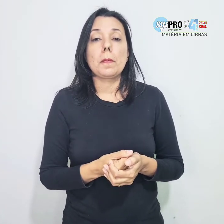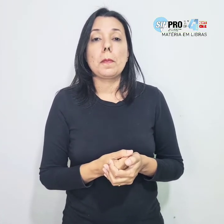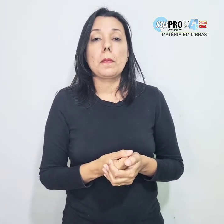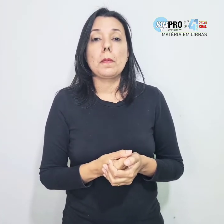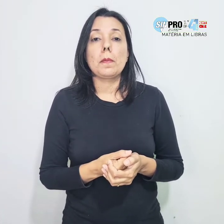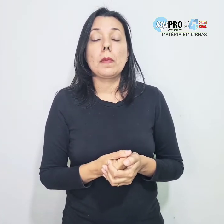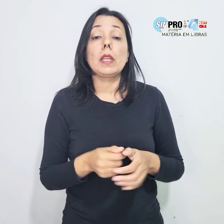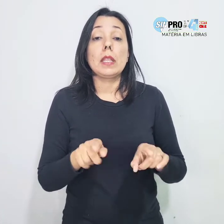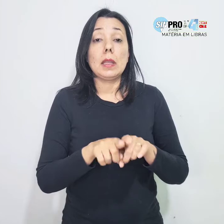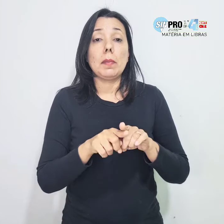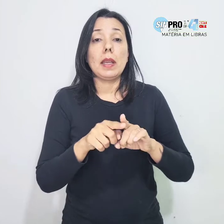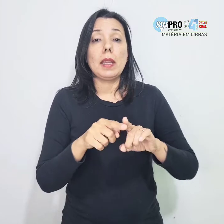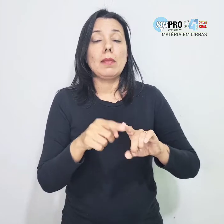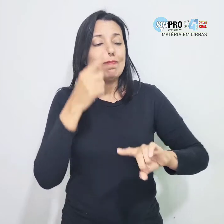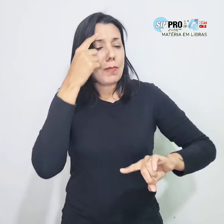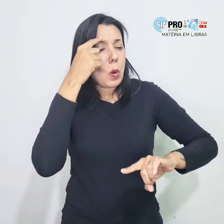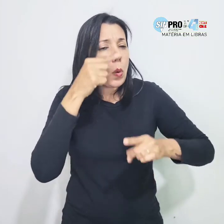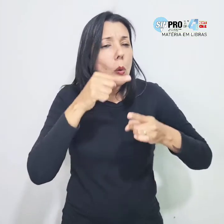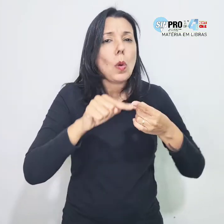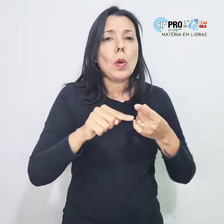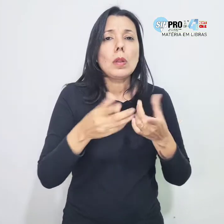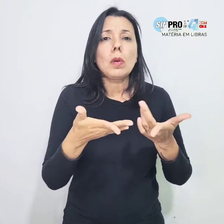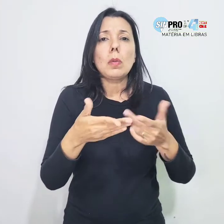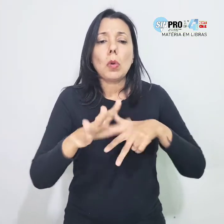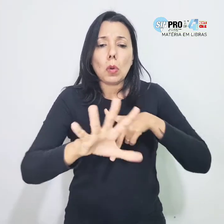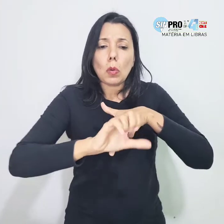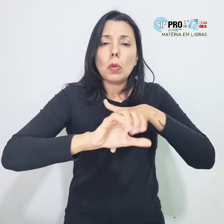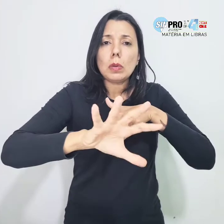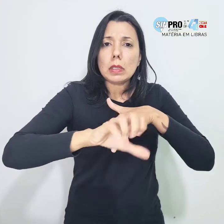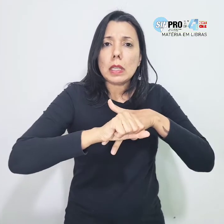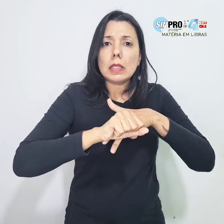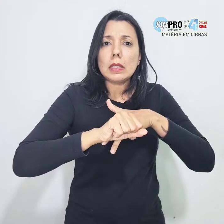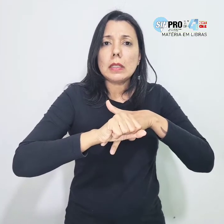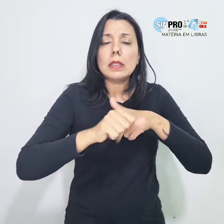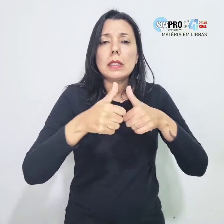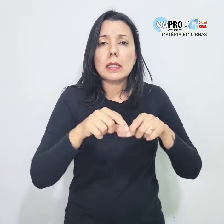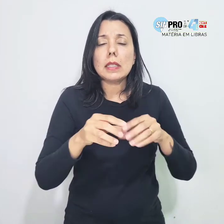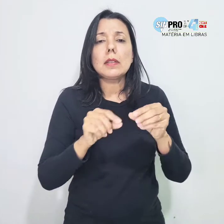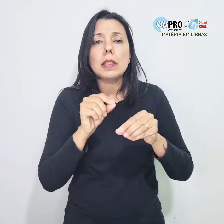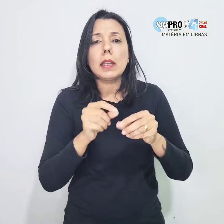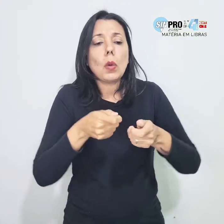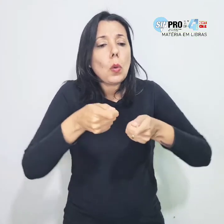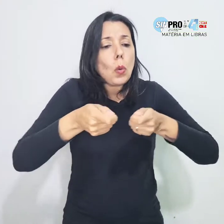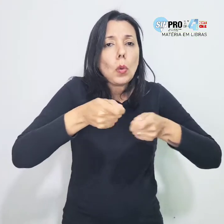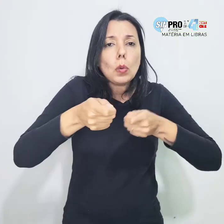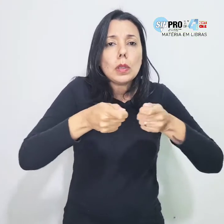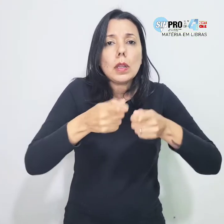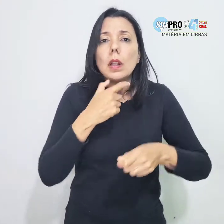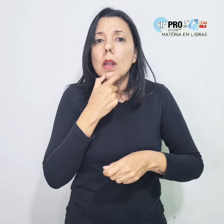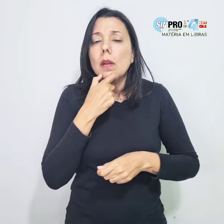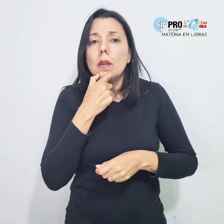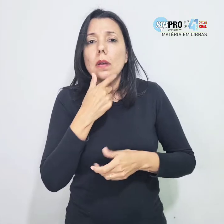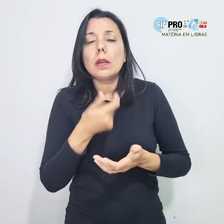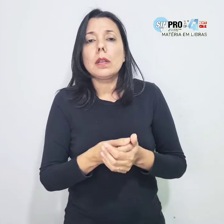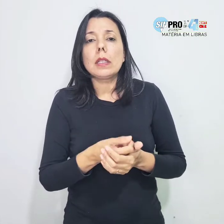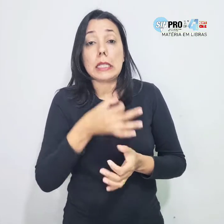Há controvérsia sobre quantos contatos de pessoas contaminadas estão sendo rastreados no Reino Unido. Críticos dizem que